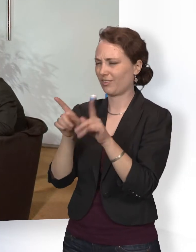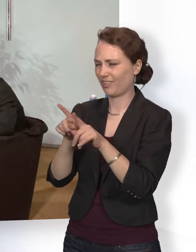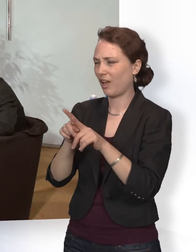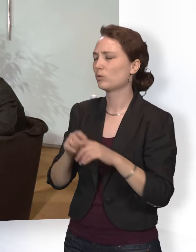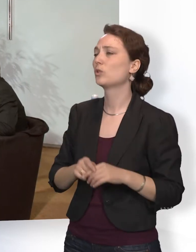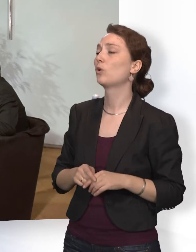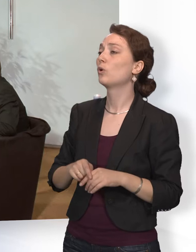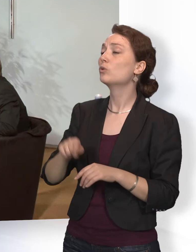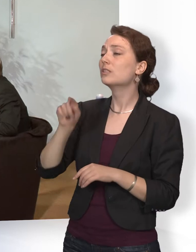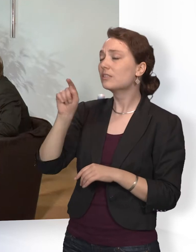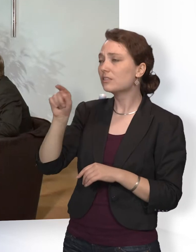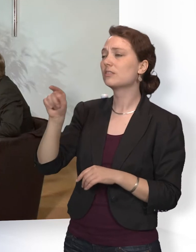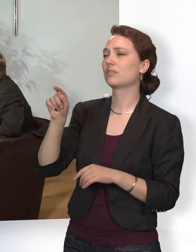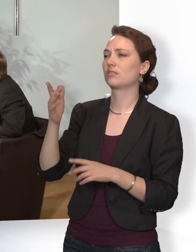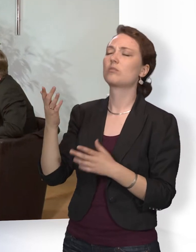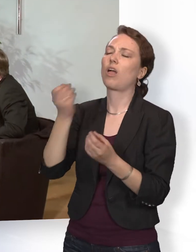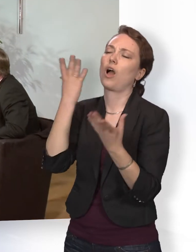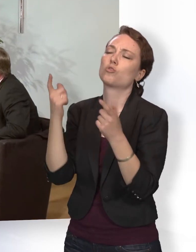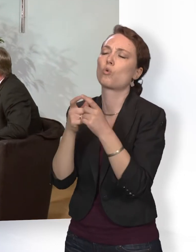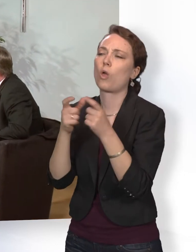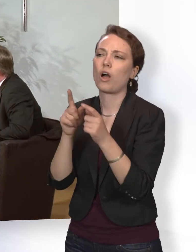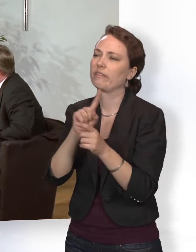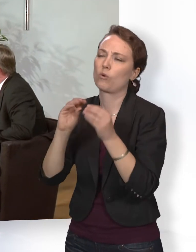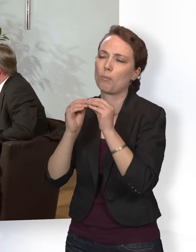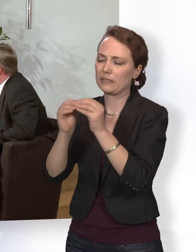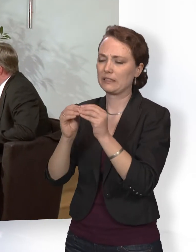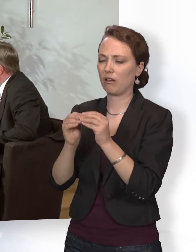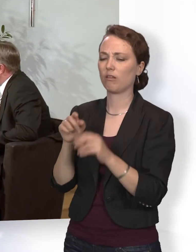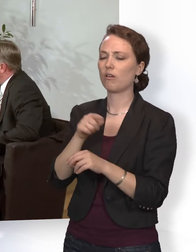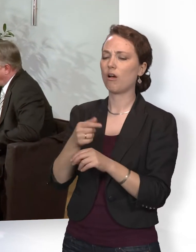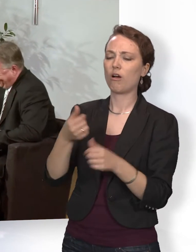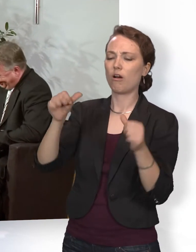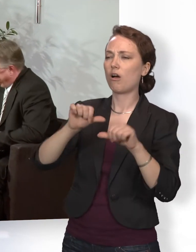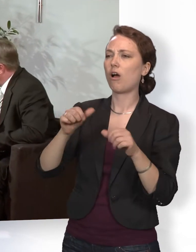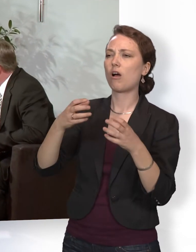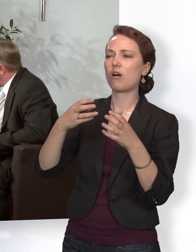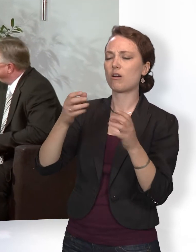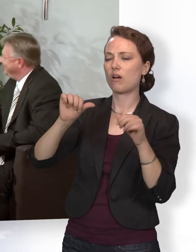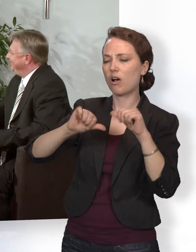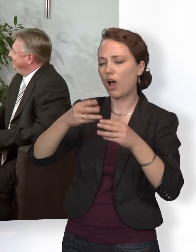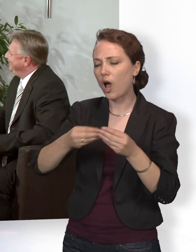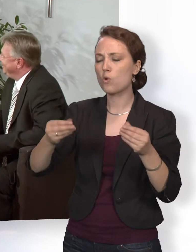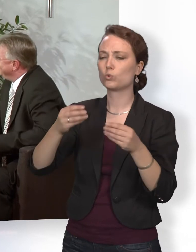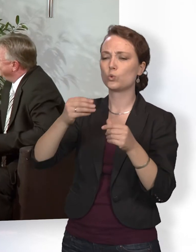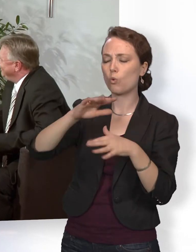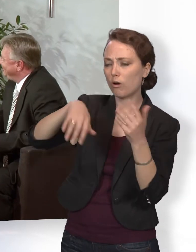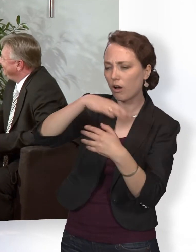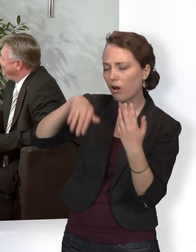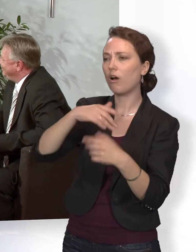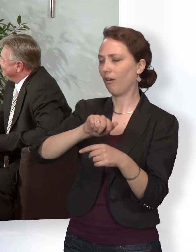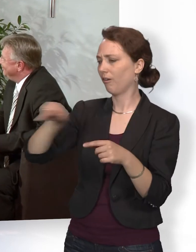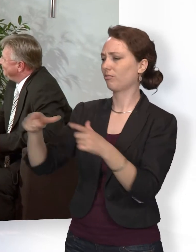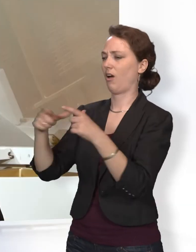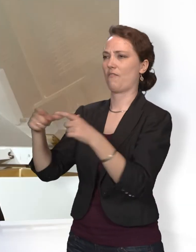der, meine Schokolade ist jetzt auch nicht so komplex, vorne Kakao rein und Zucker rein, hinten Tafeln raus. Aber ich verstand alles, ich fand das